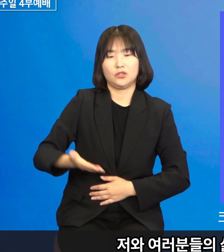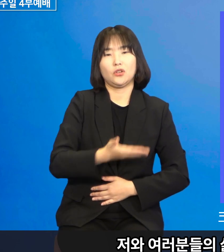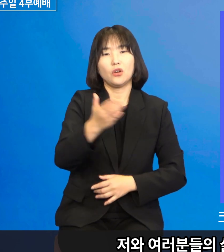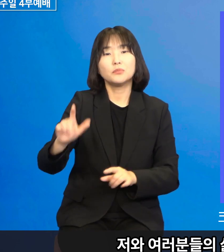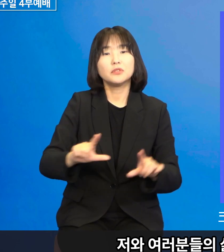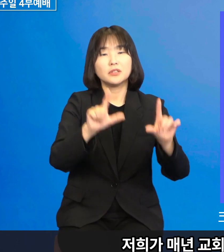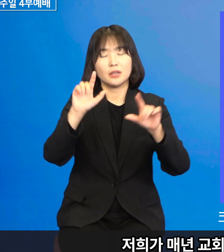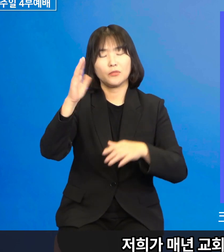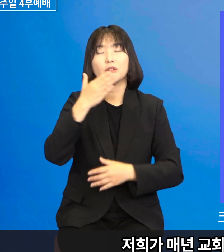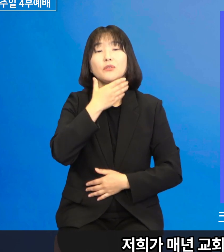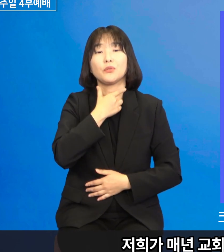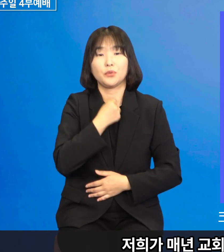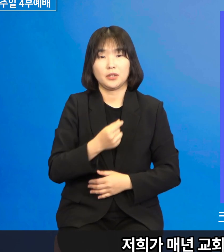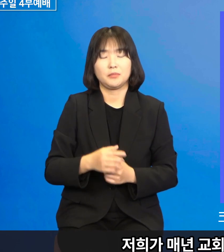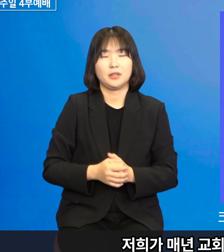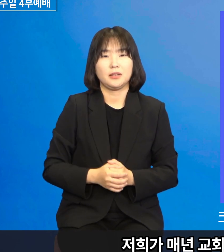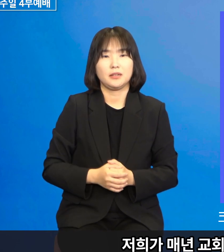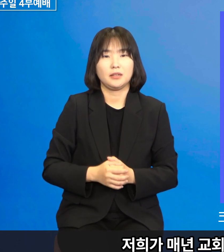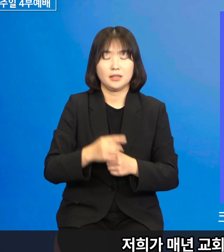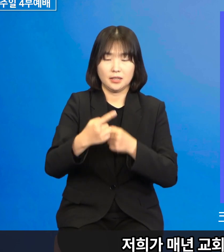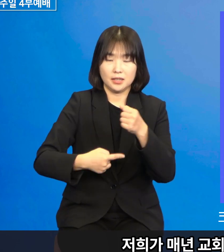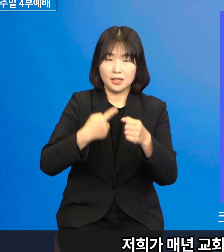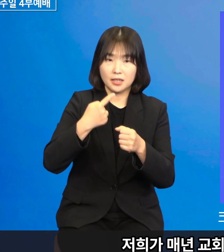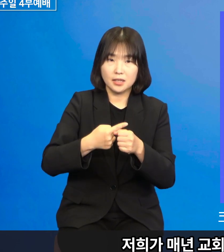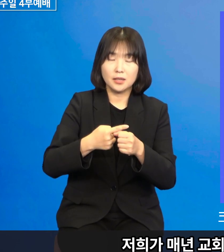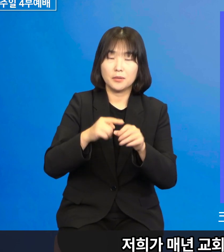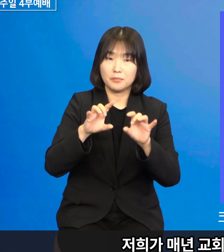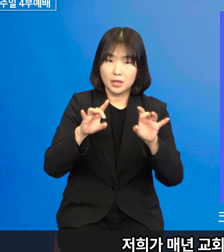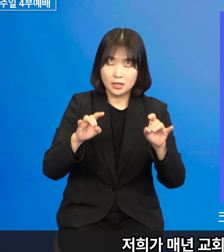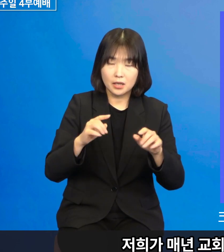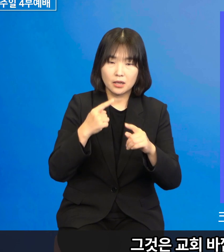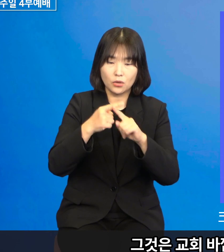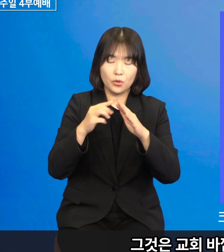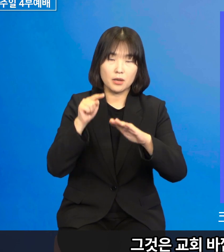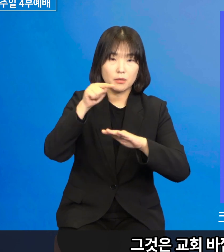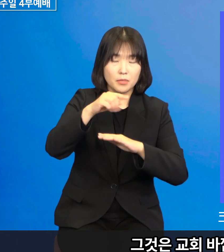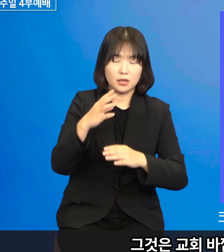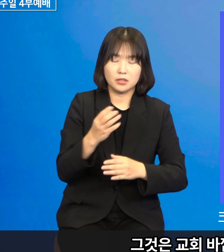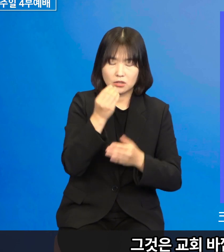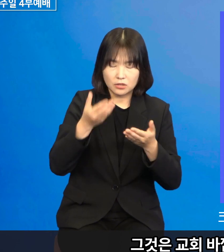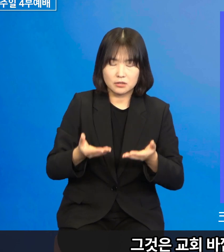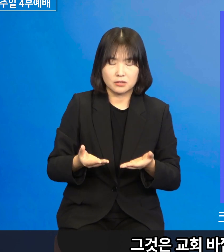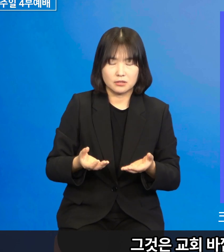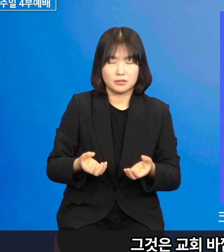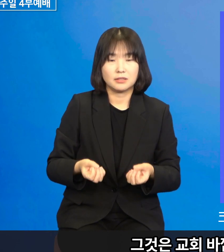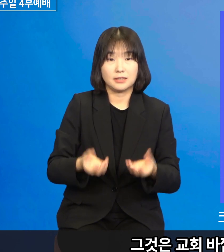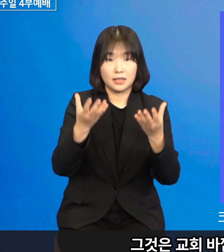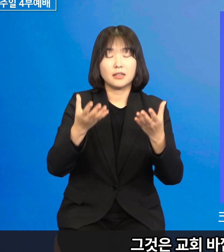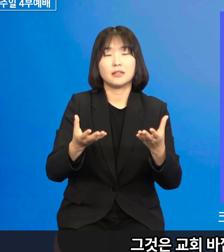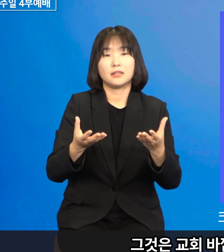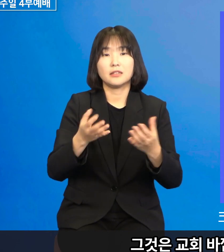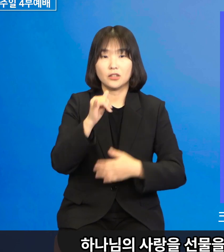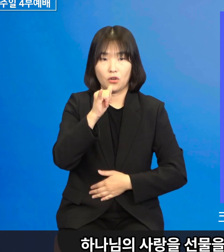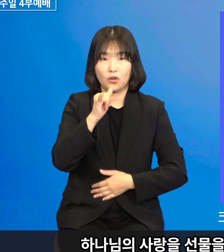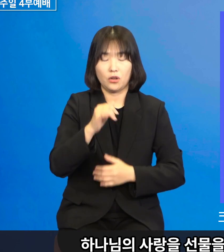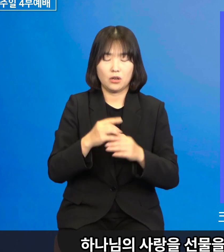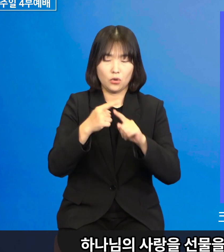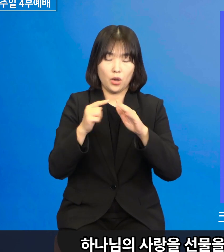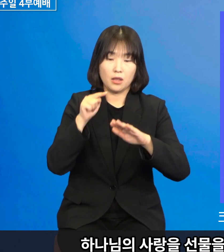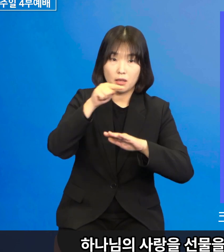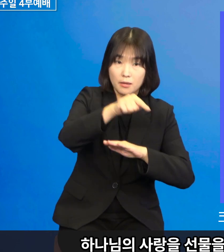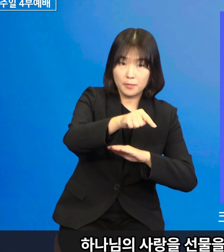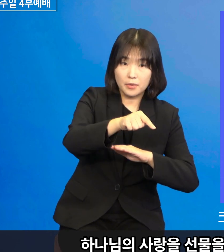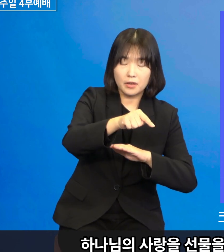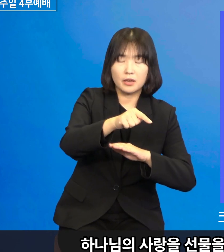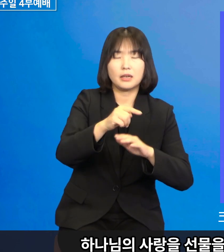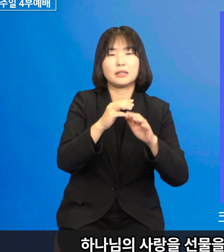되기를 원합니다. 저희가 매년 교회 밖 성탄절을 합니다. 그것은 교회 바깥에 계신 분들에게 하나님의